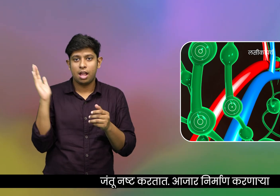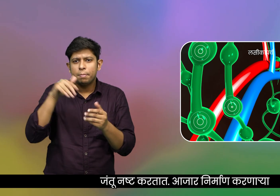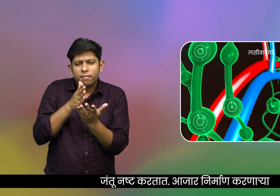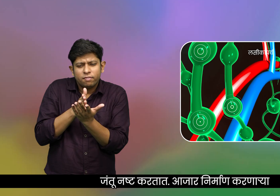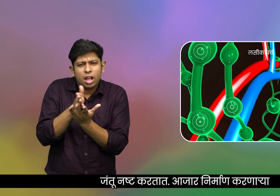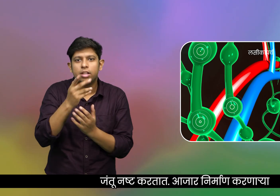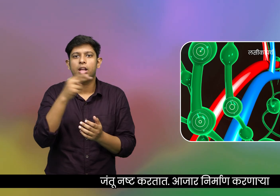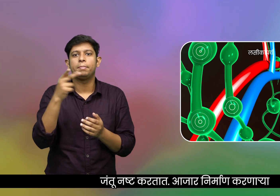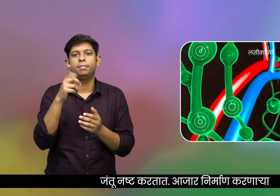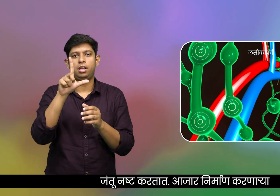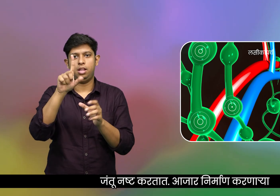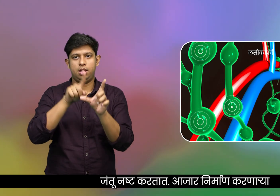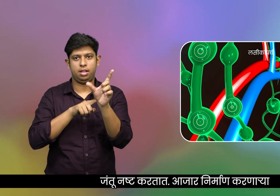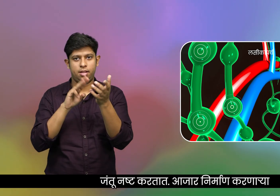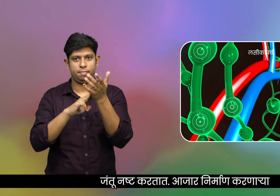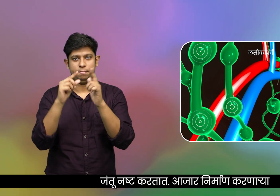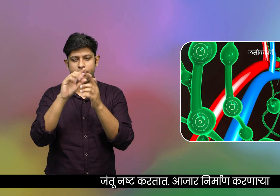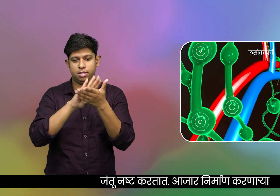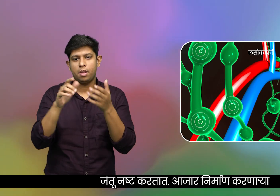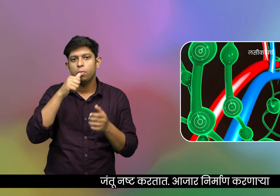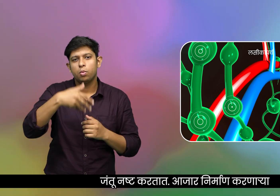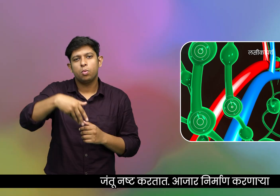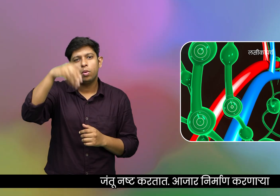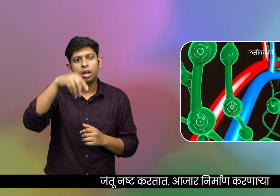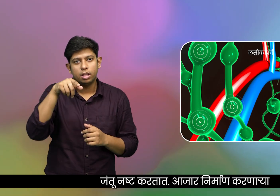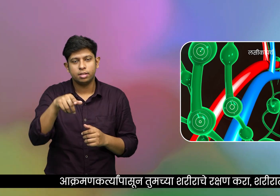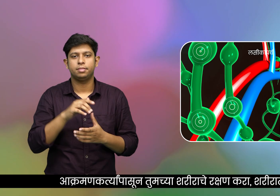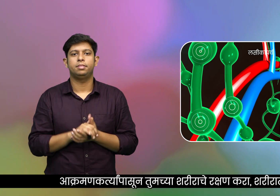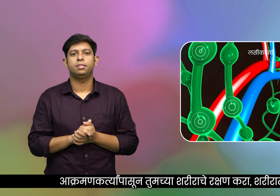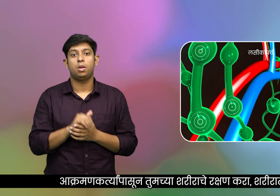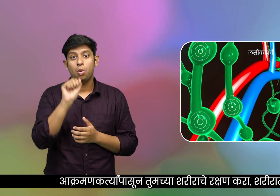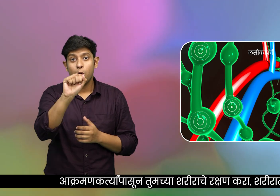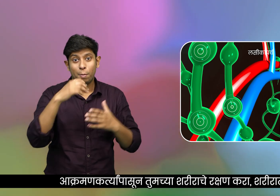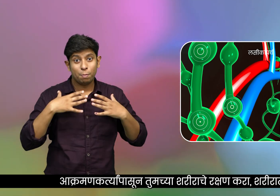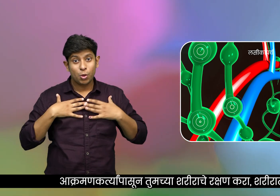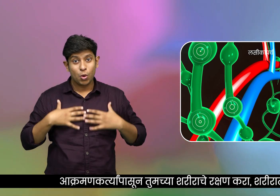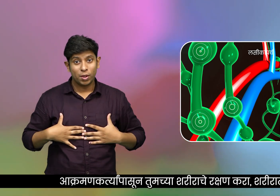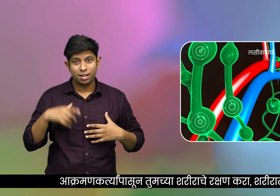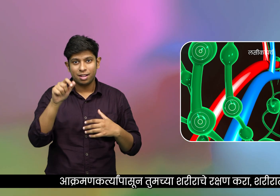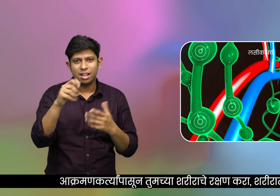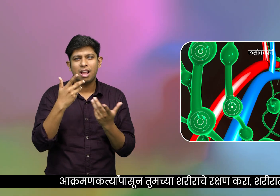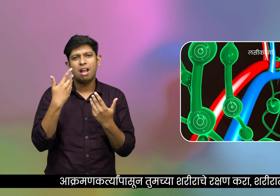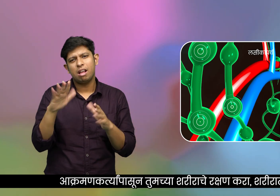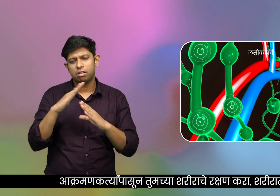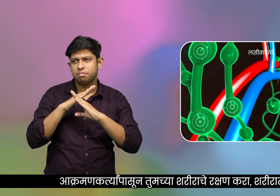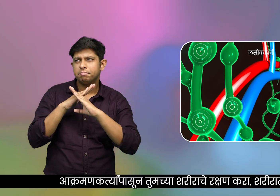नष्ट करतात. आजार निर्माण करणाऱ्या आक्रमणकर्त्यापासून तुमच्या शरीराचे रक्षण